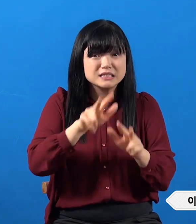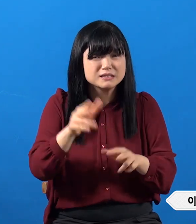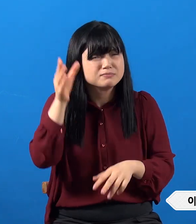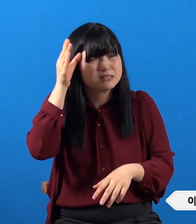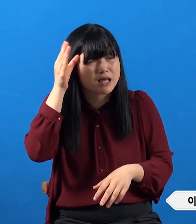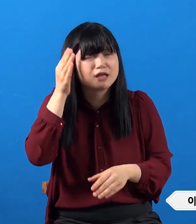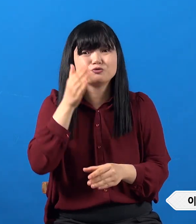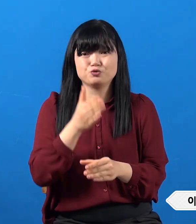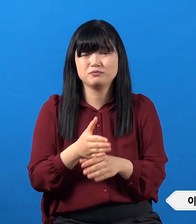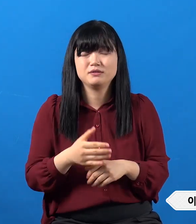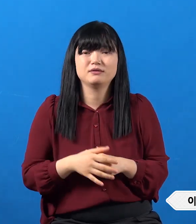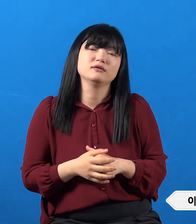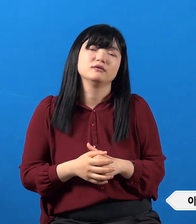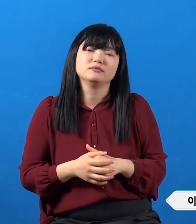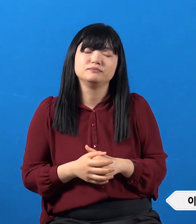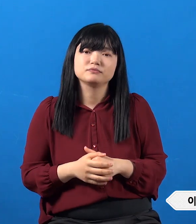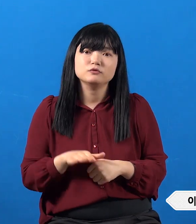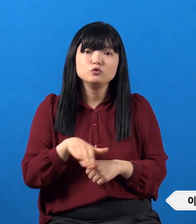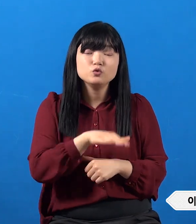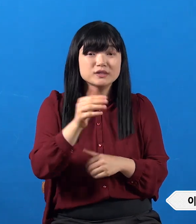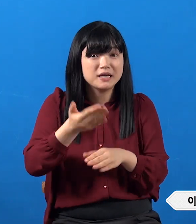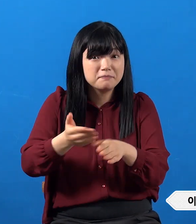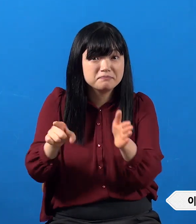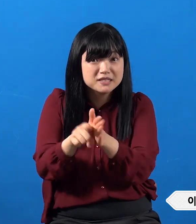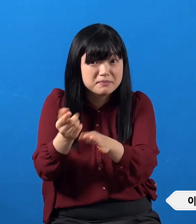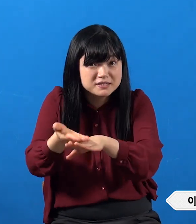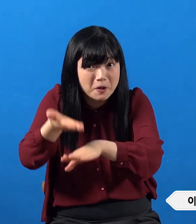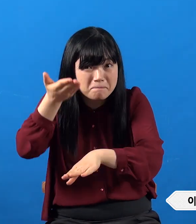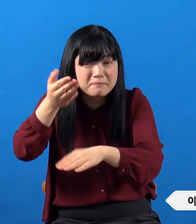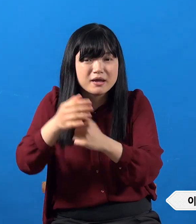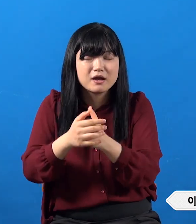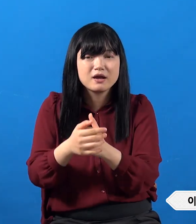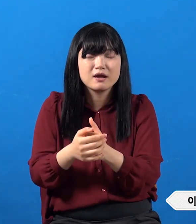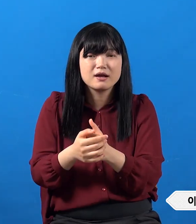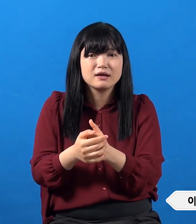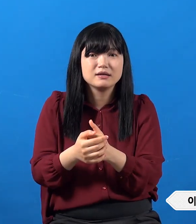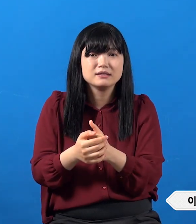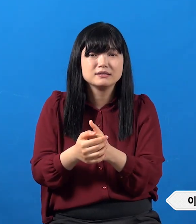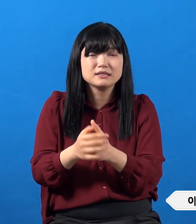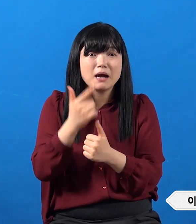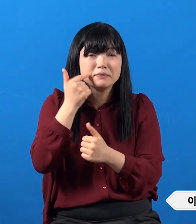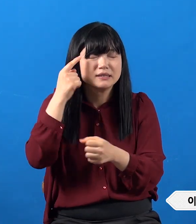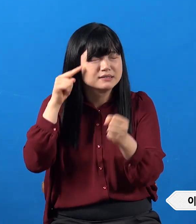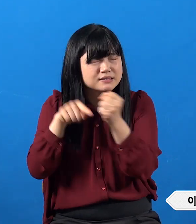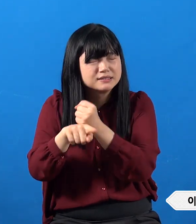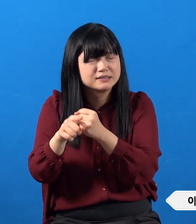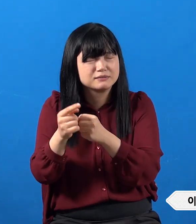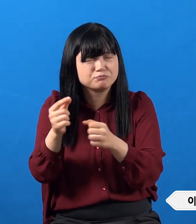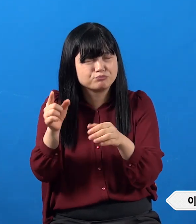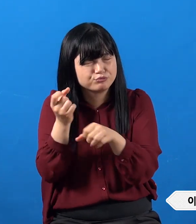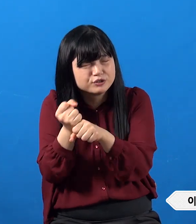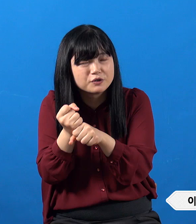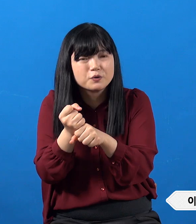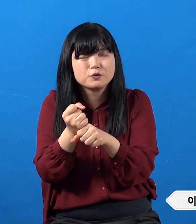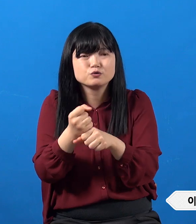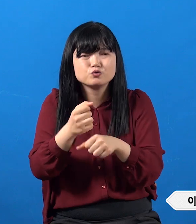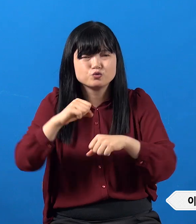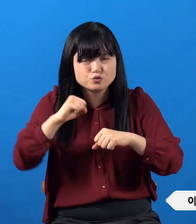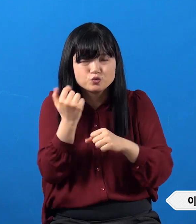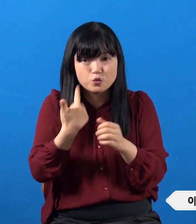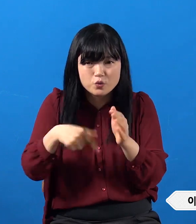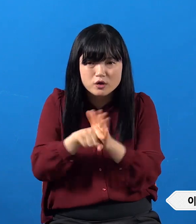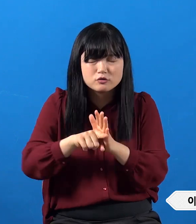하나님이 기대하는 것이에요. 자, 우리의 선배들, 그 아버지의 뜻을 붙들고 순종하기 위해서 때로는